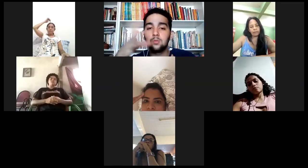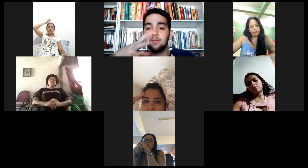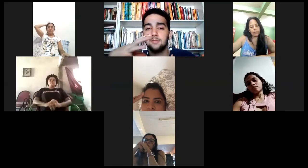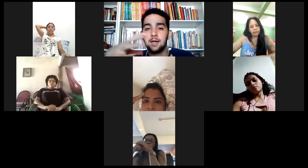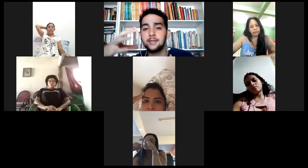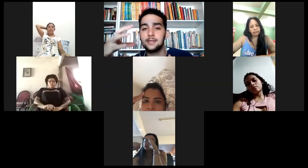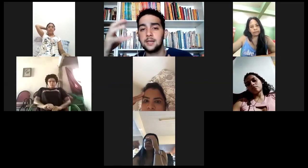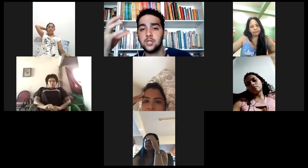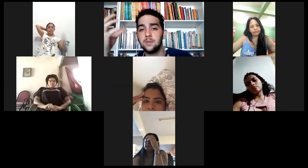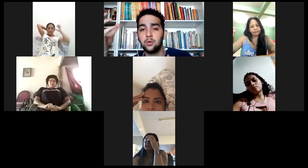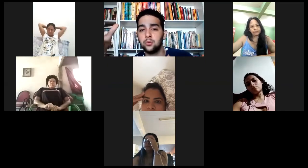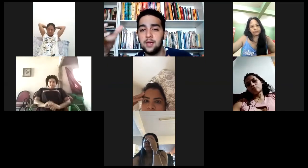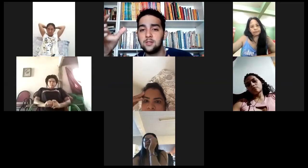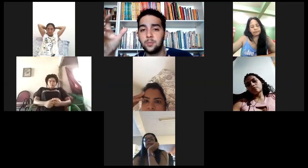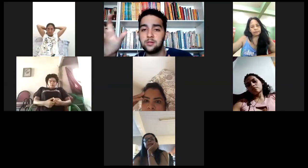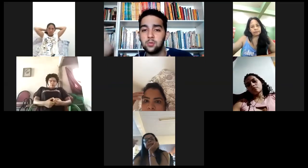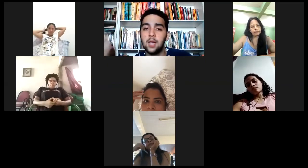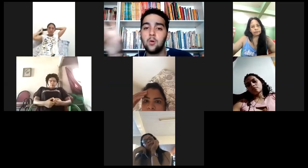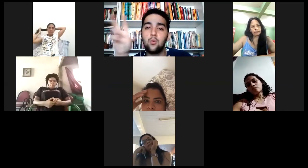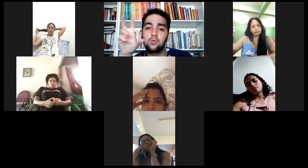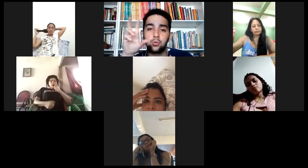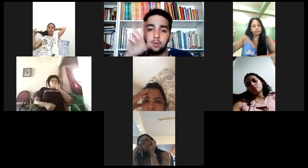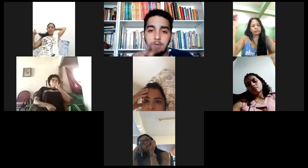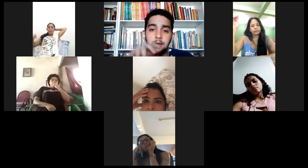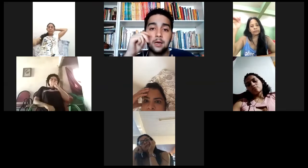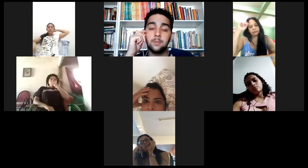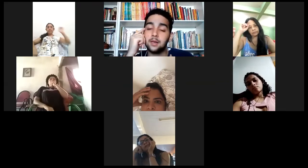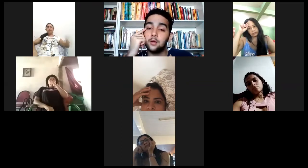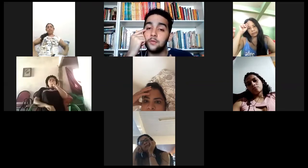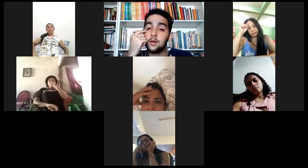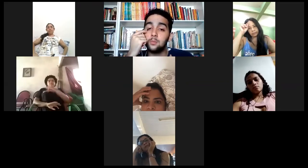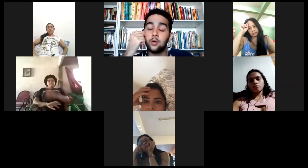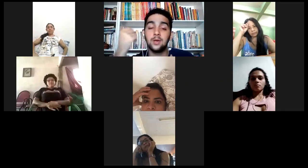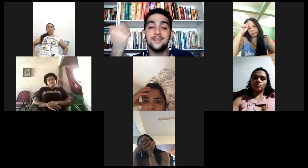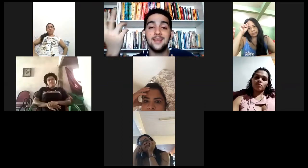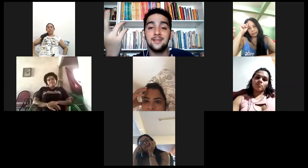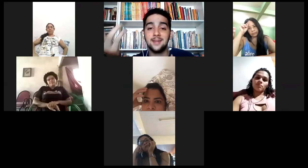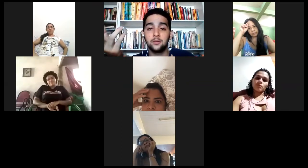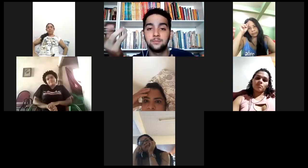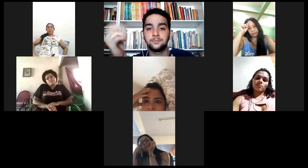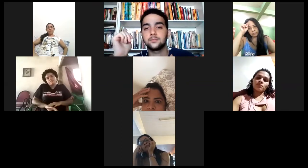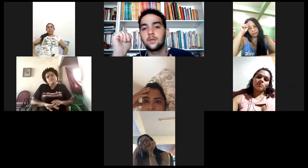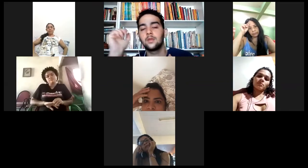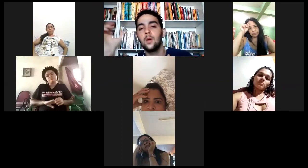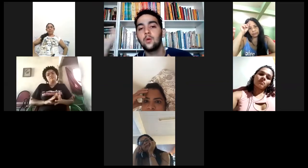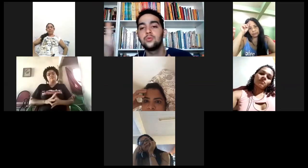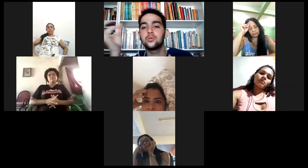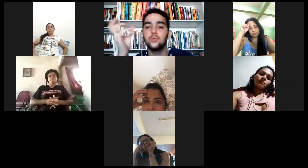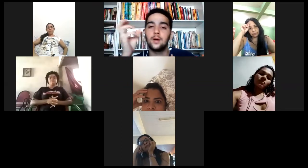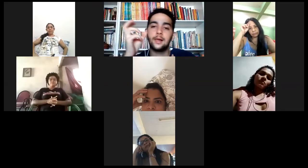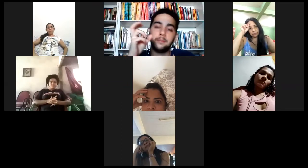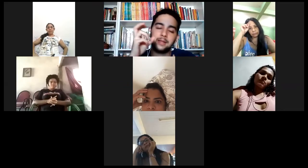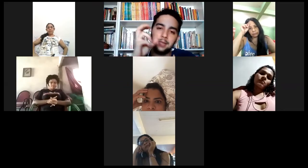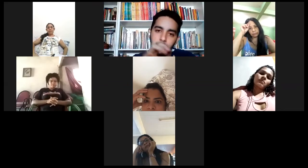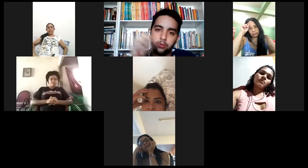Reconstrução, quando uma frase ela está em português e eu preciso reconstruí-la para ela não ficar um português sinalizado. Então eu